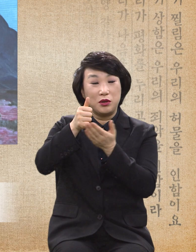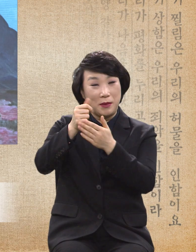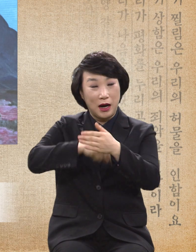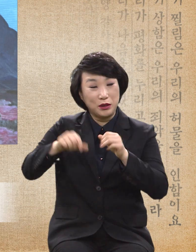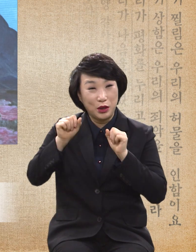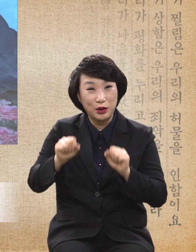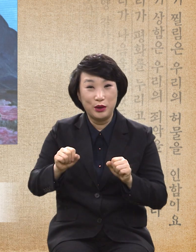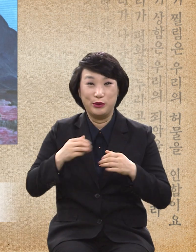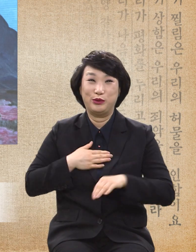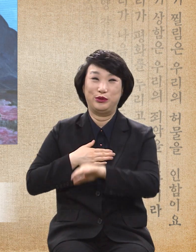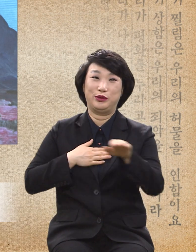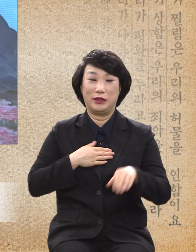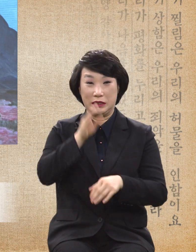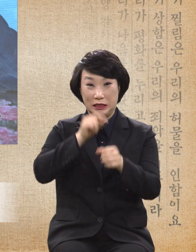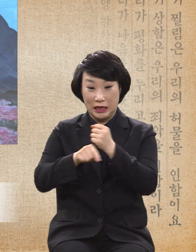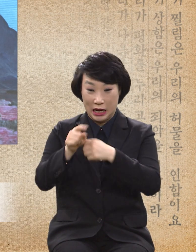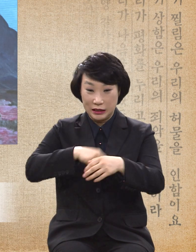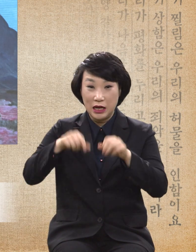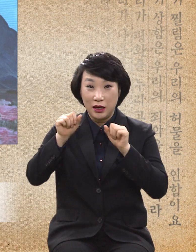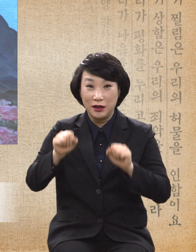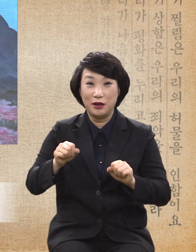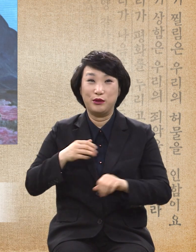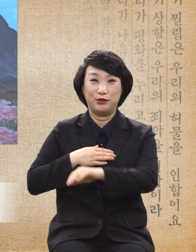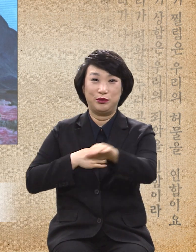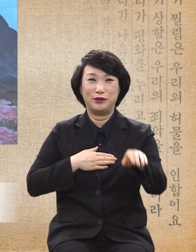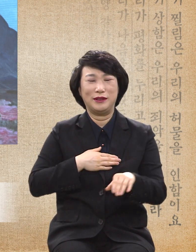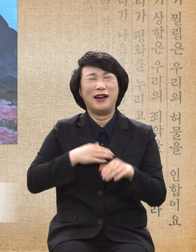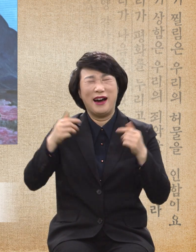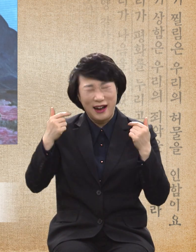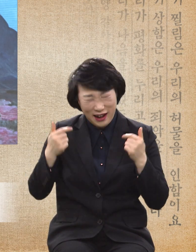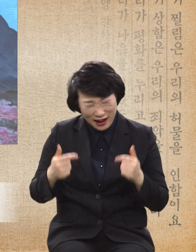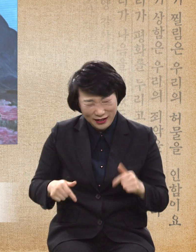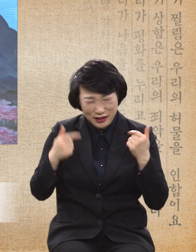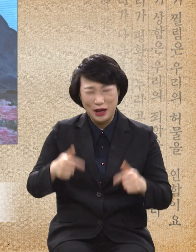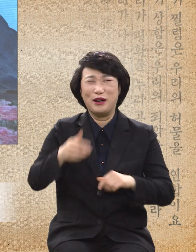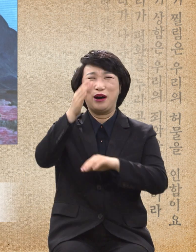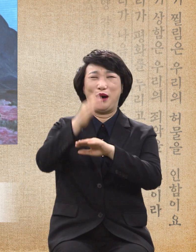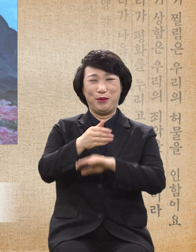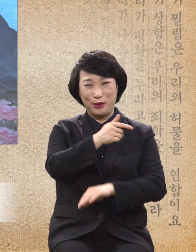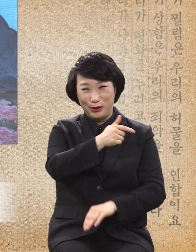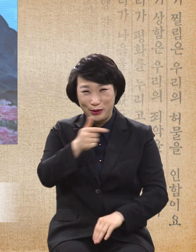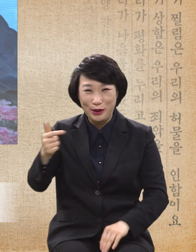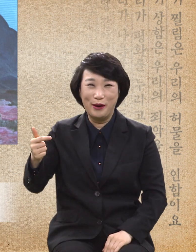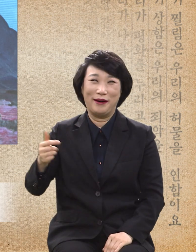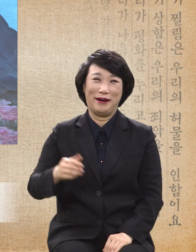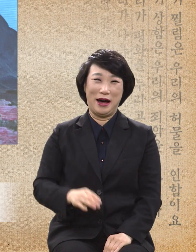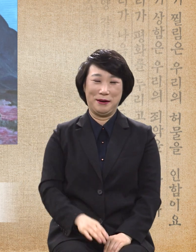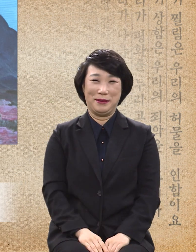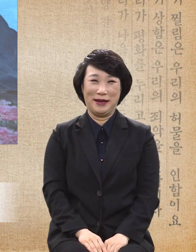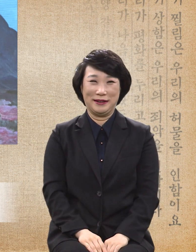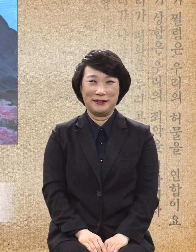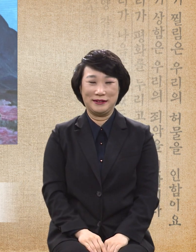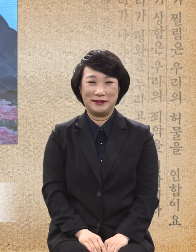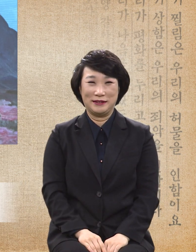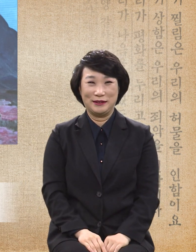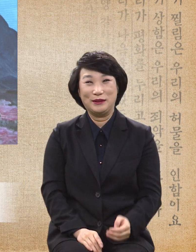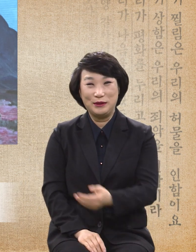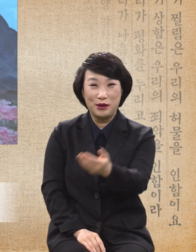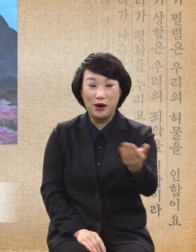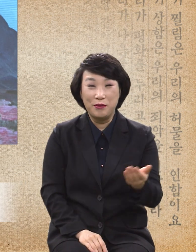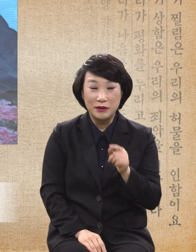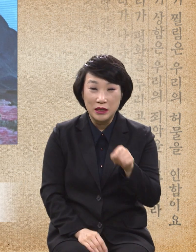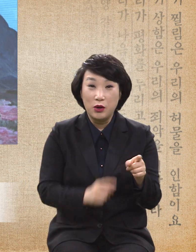안에 있다는 것이, 진리 안에 있다는 것이 얼마나 감사한 일이에요.